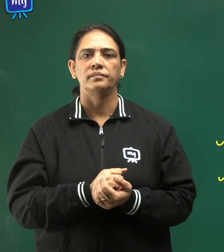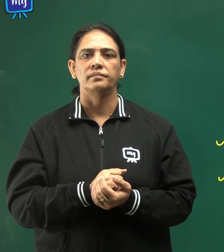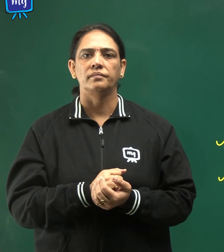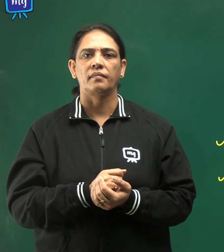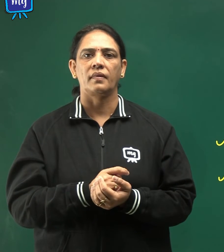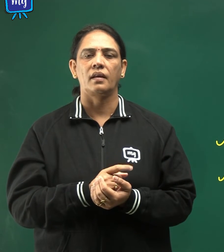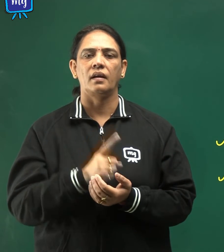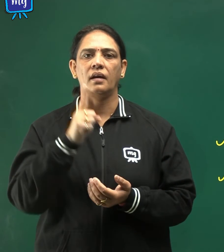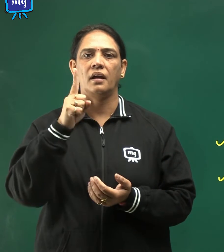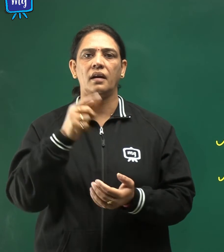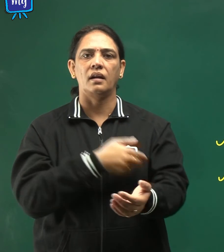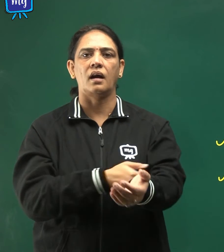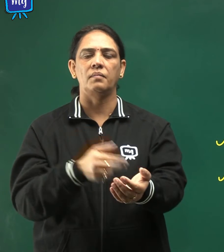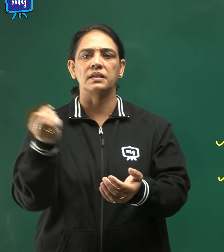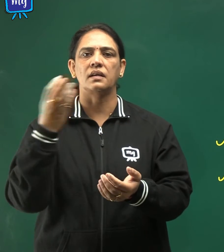एक अभाज्य संख्या